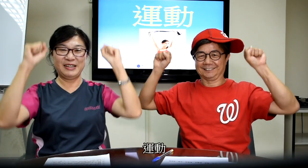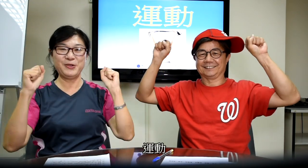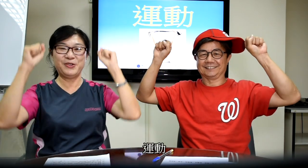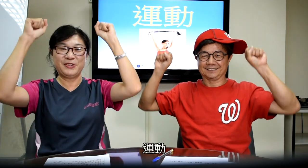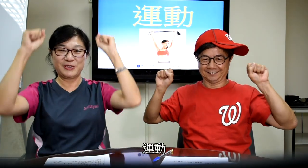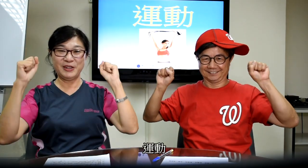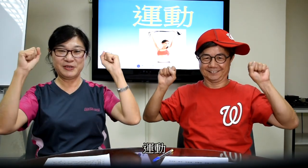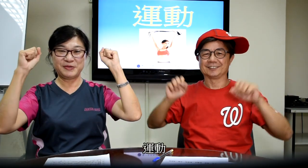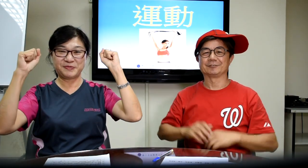运动，